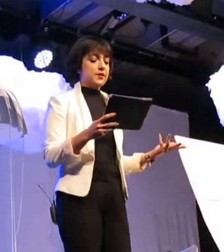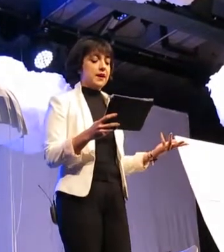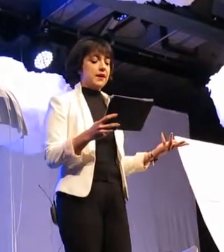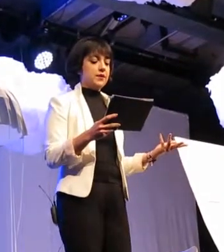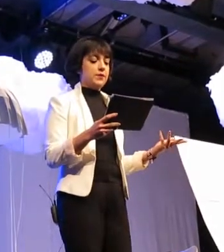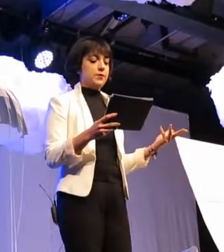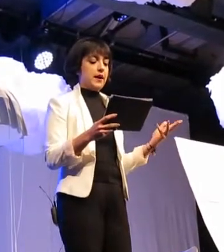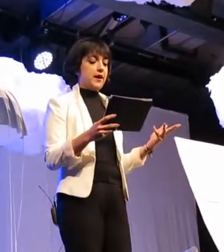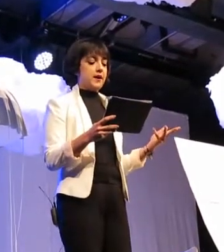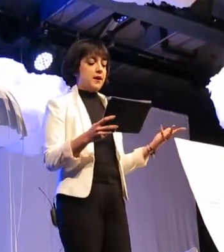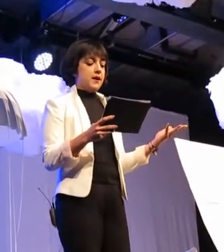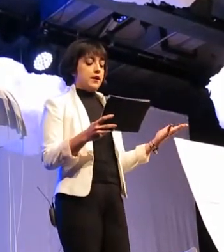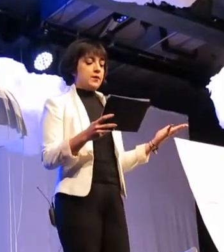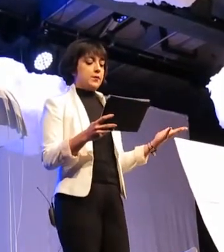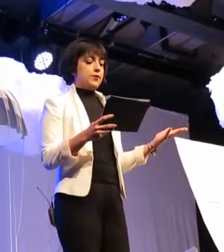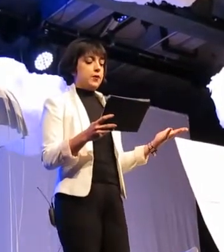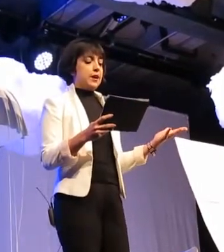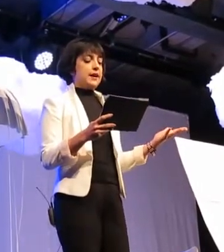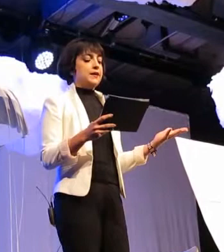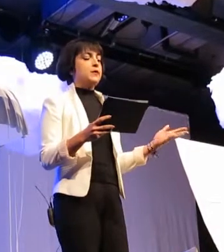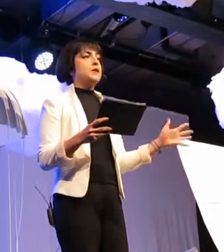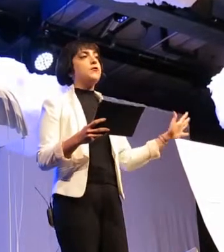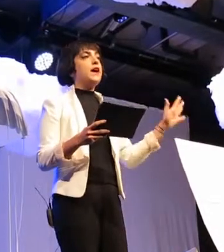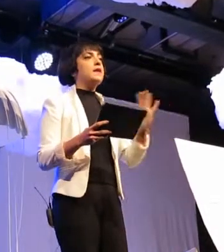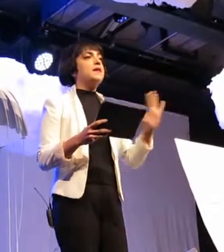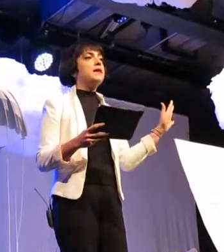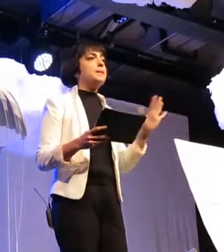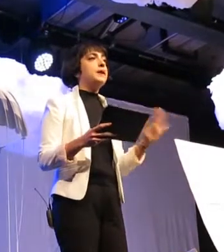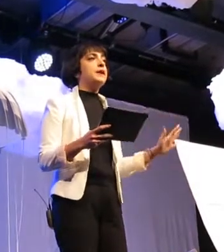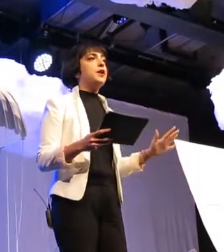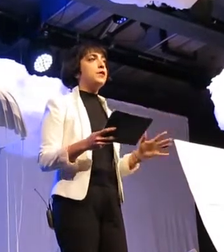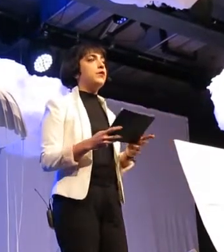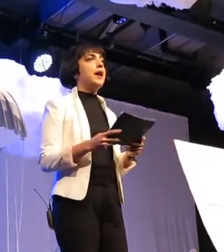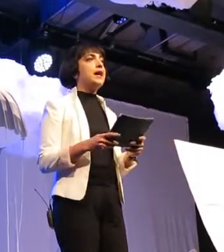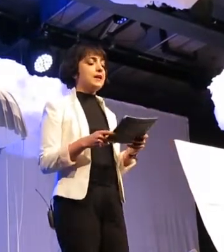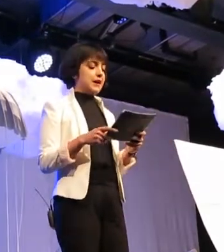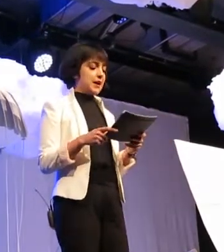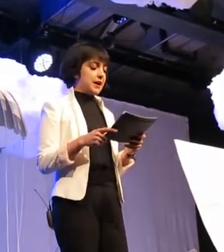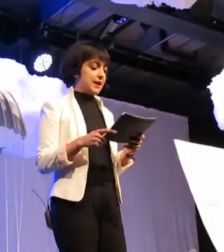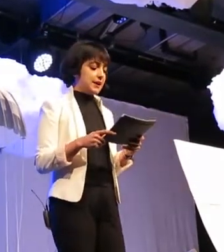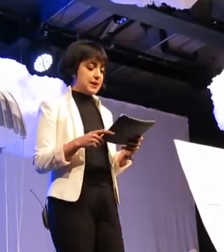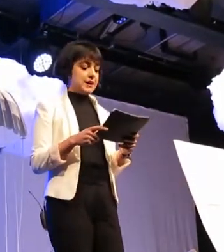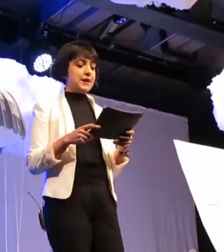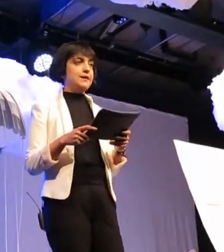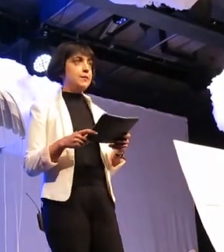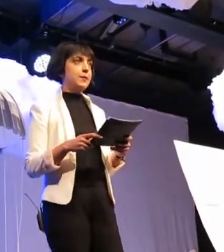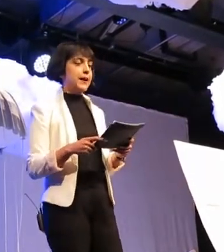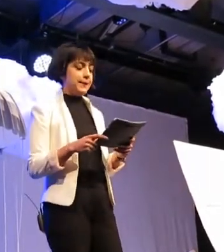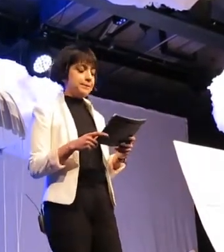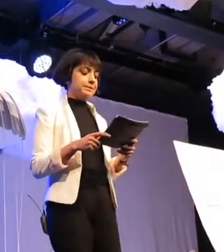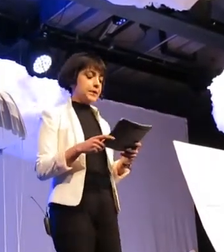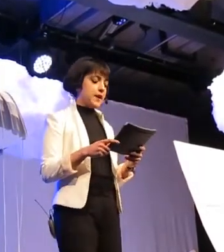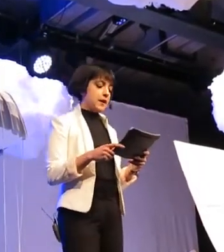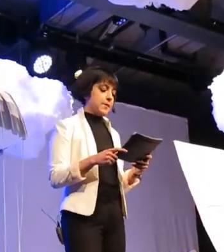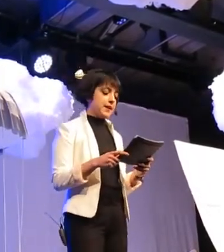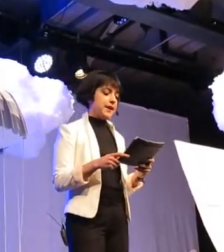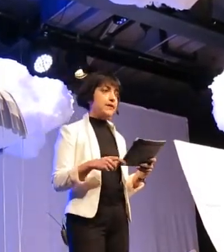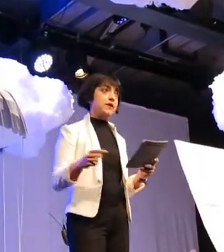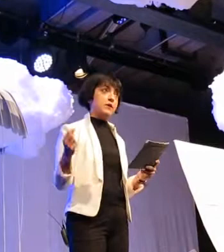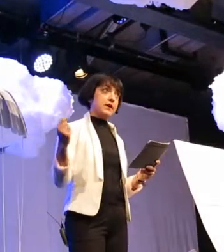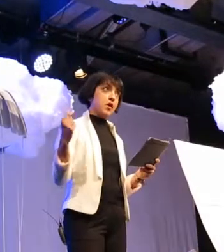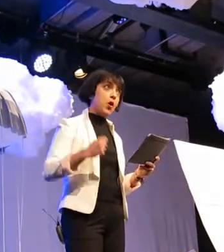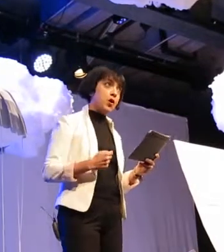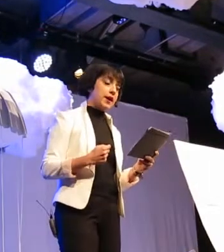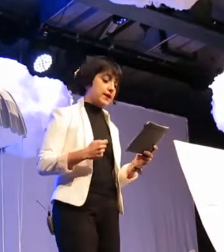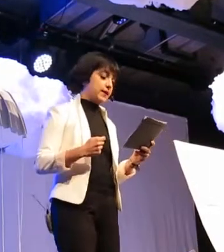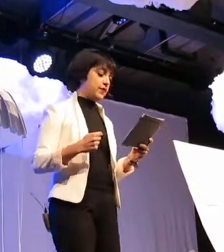populistisk retorik som fungerar lite som ett falskt draperi över våra andra inrikesproblem. Men när